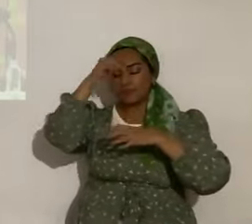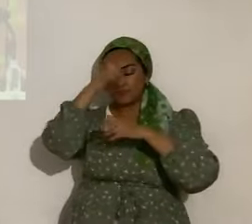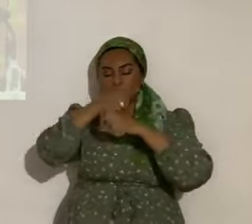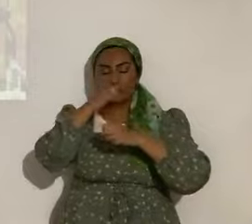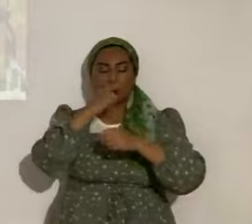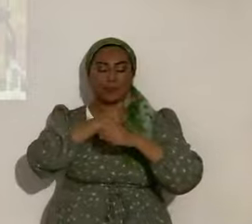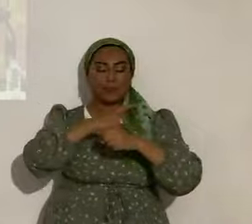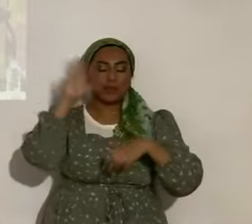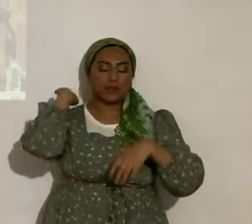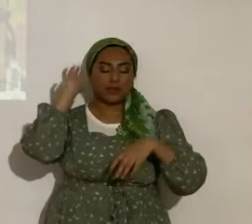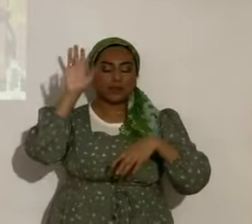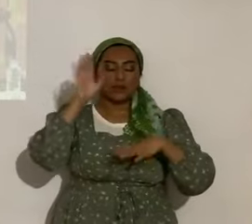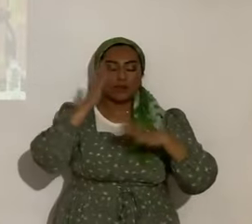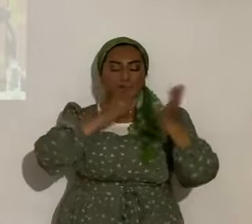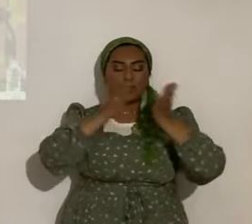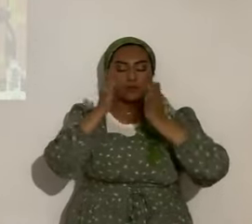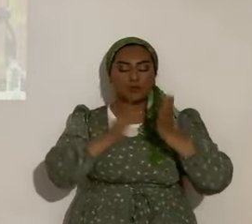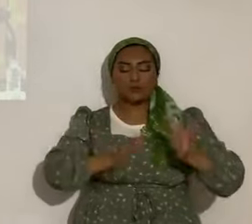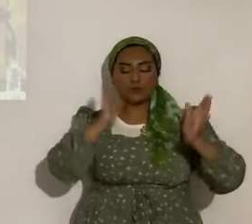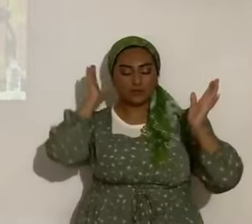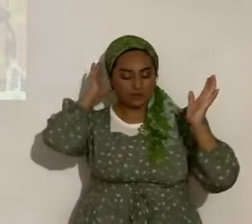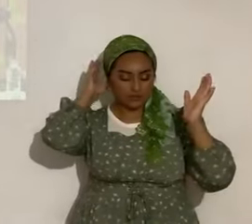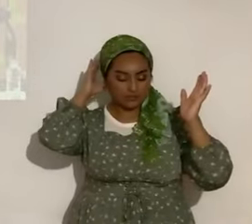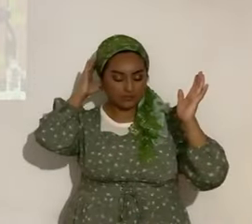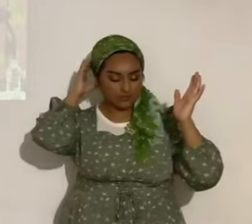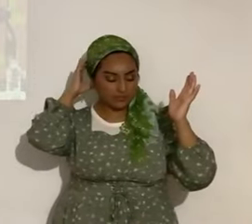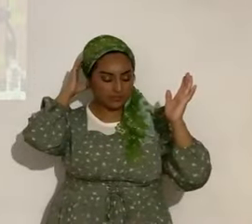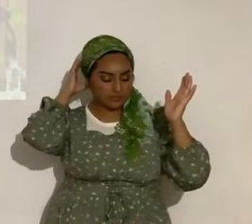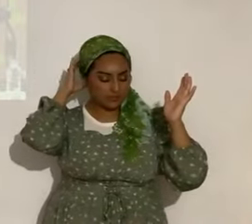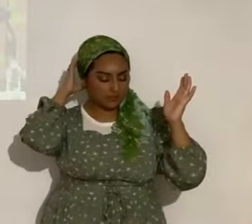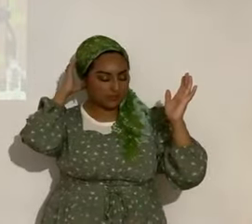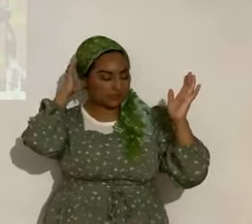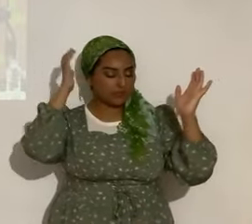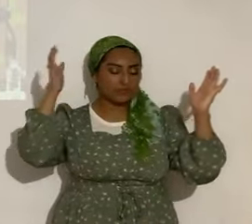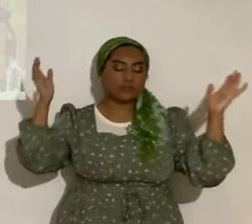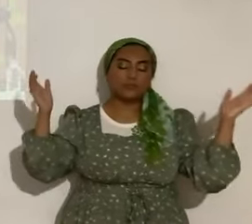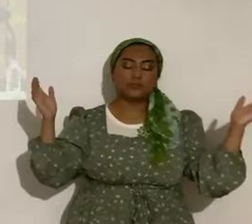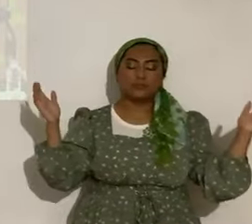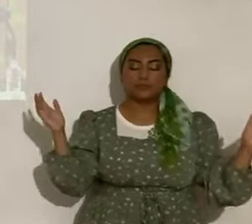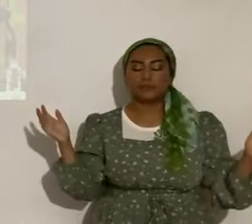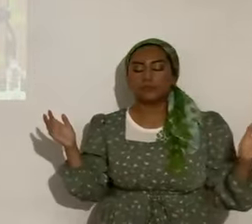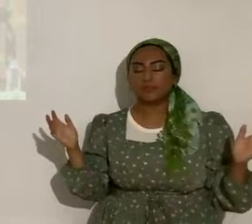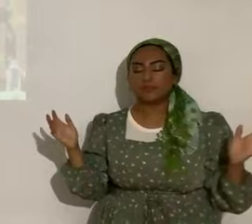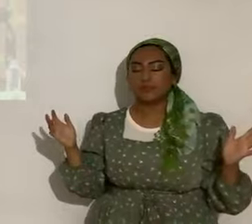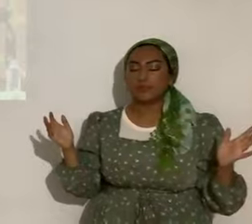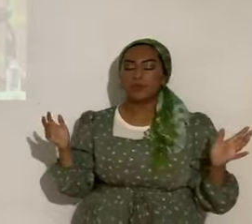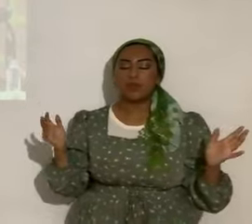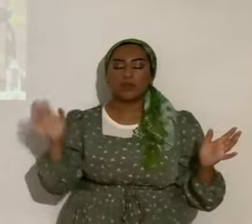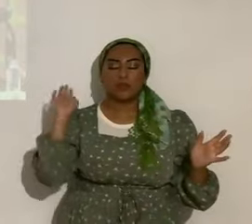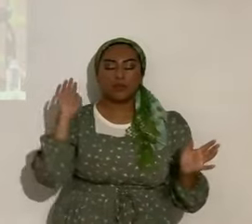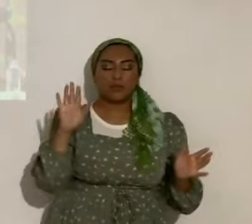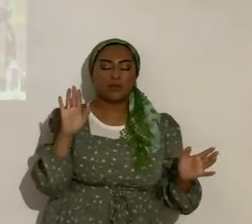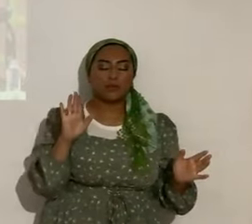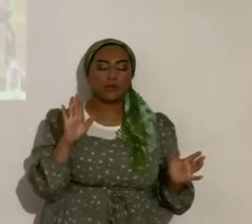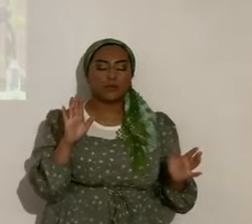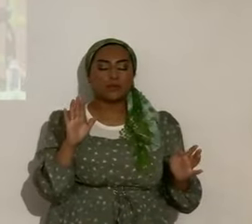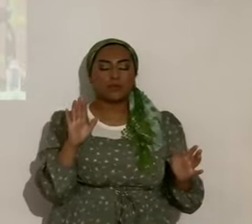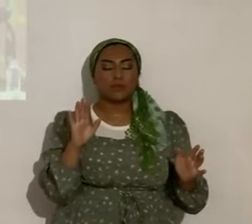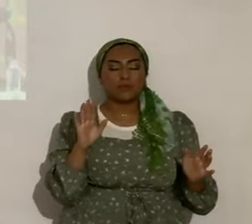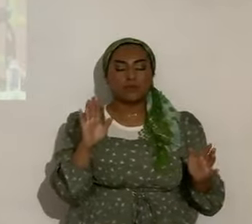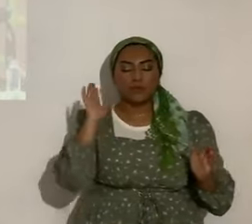son tus siervos, no sirvientes, son tus siervos, Abba, Kadon. O sea, tú no eres un